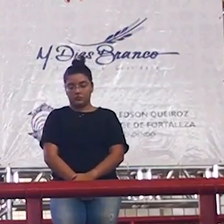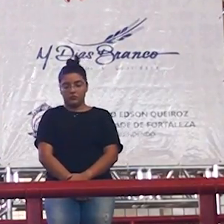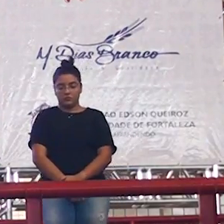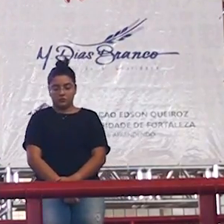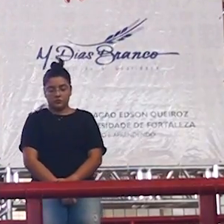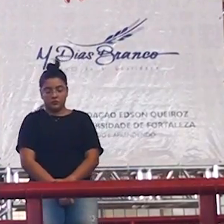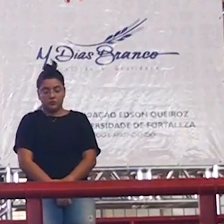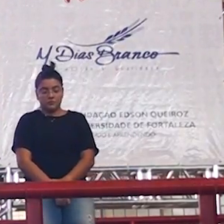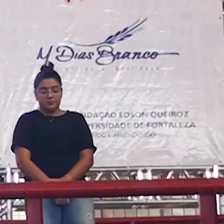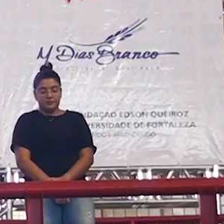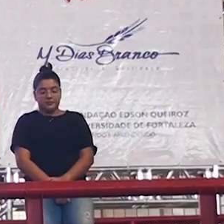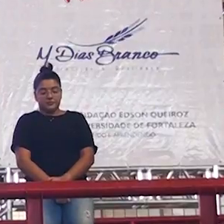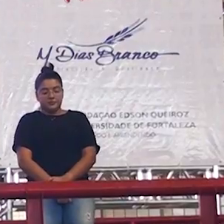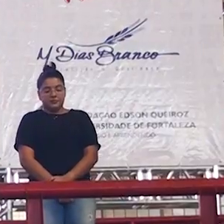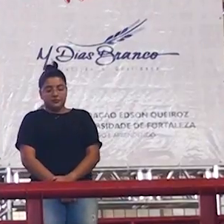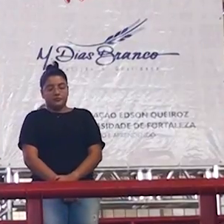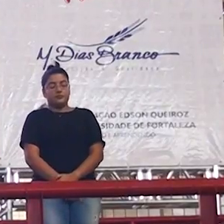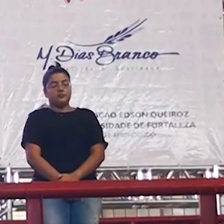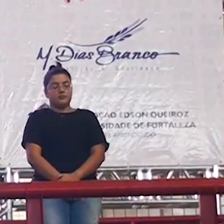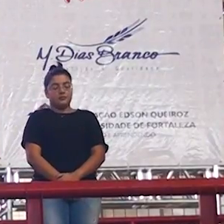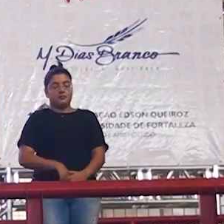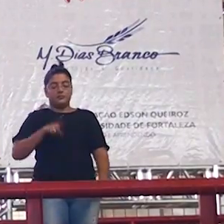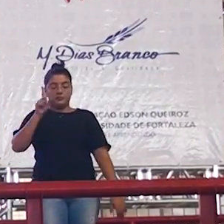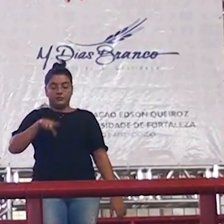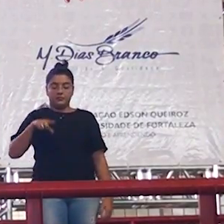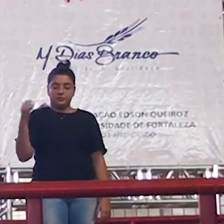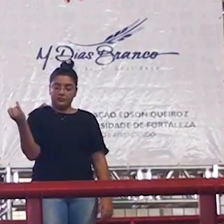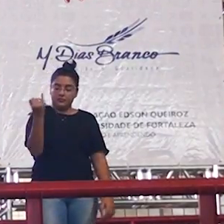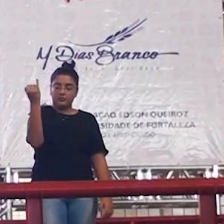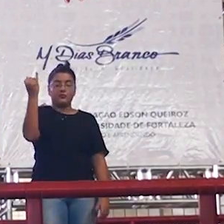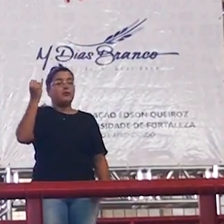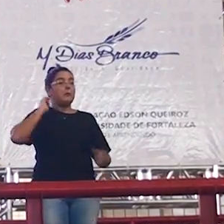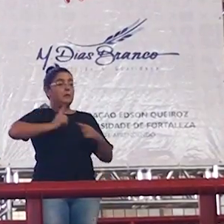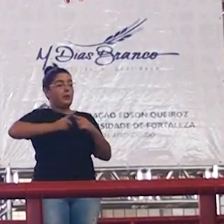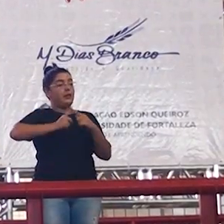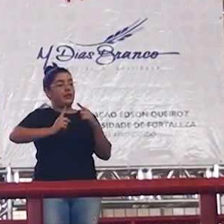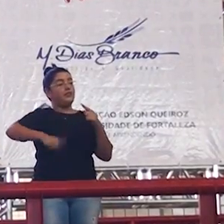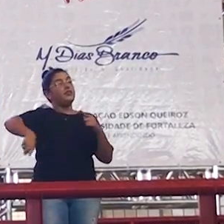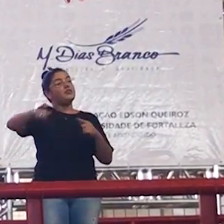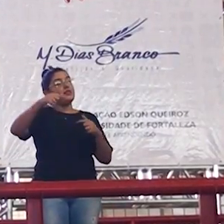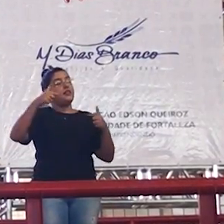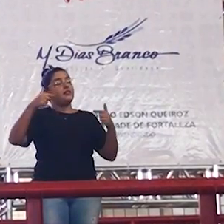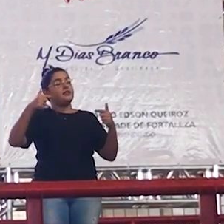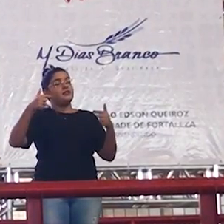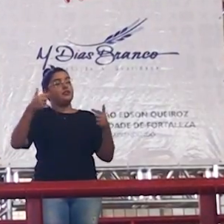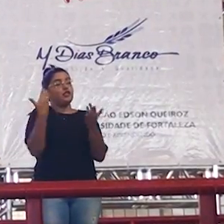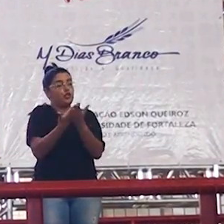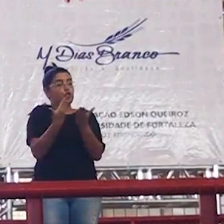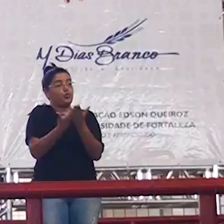Pessoal, isso aqui é um detalhe importante, principalmente porque vocês estavam trabalhando com